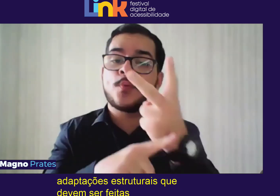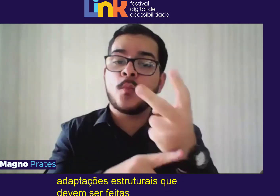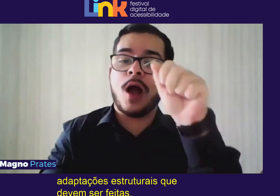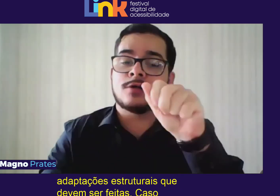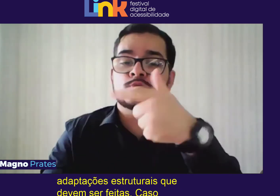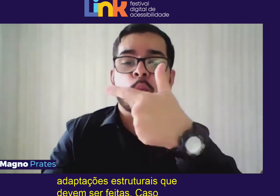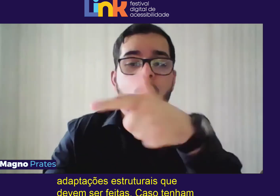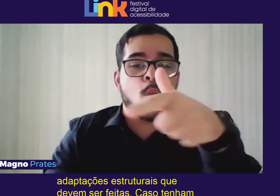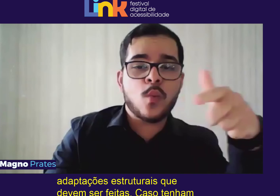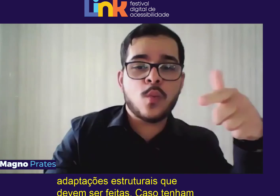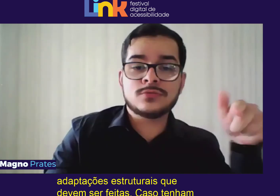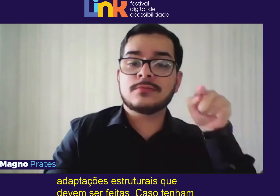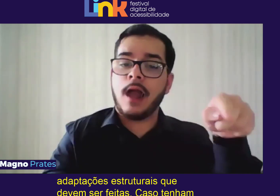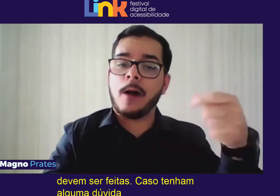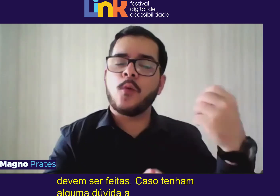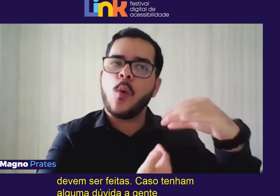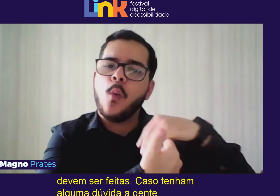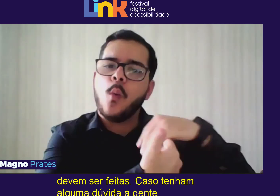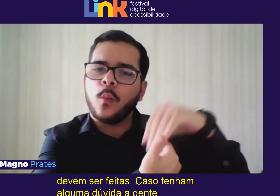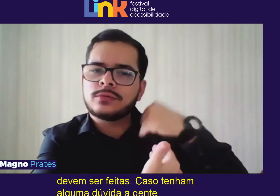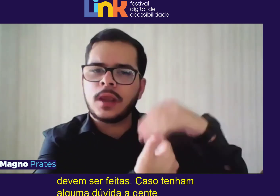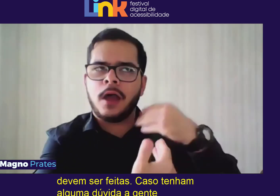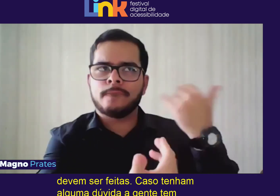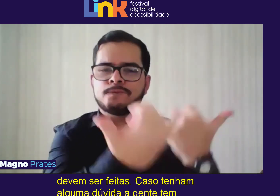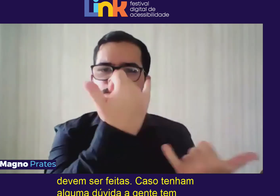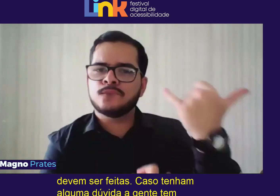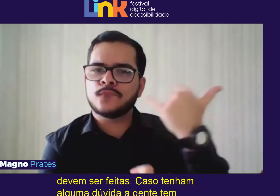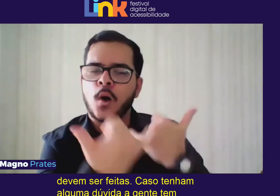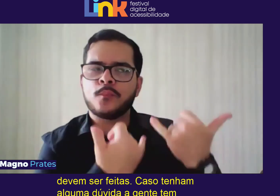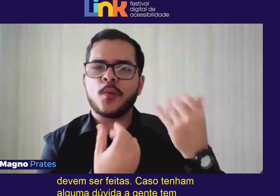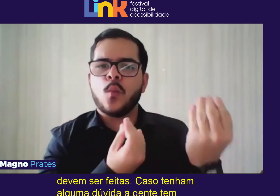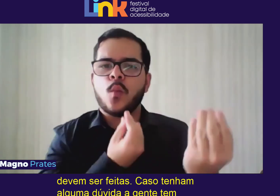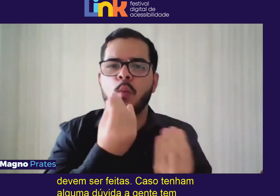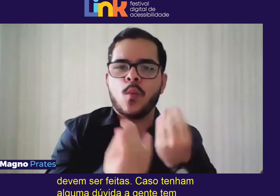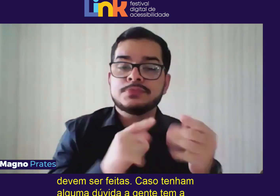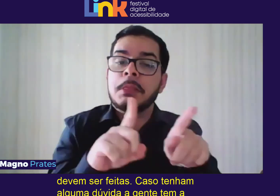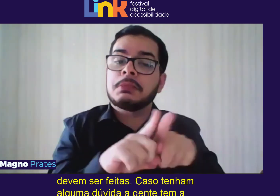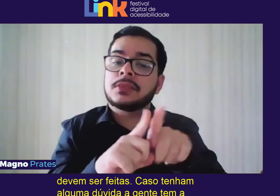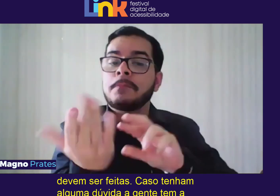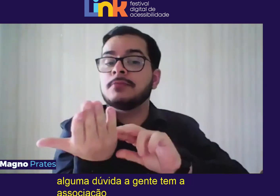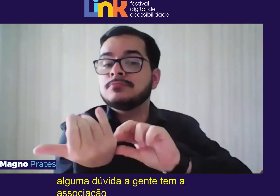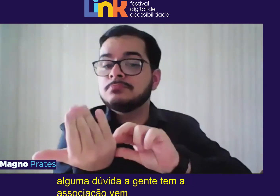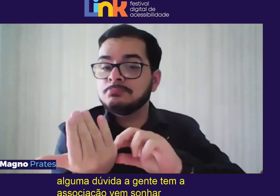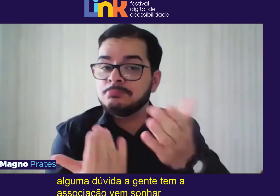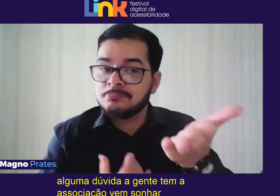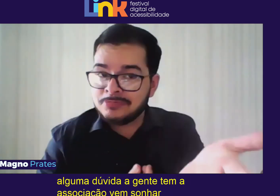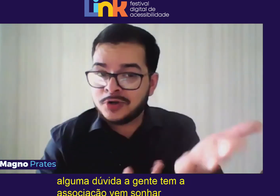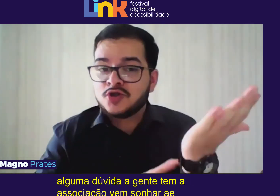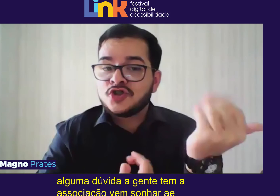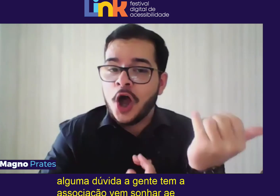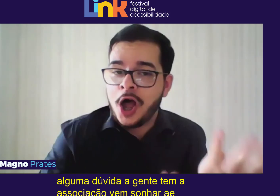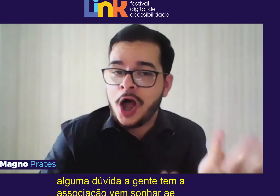FESAI, a Associação Vem Sonhar e a FENEIS, e vocês podem procurar também